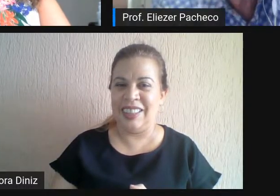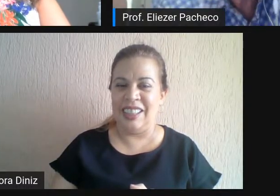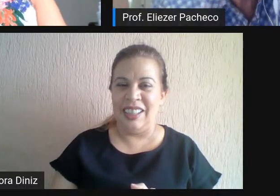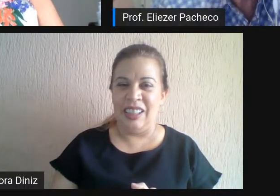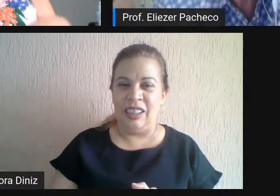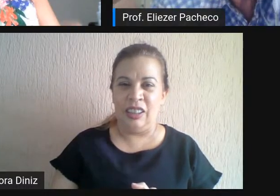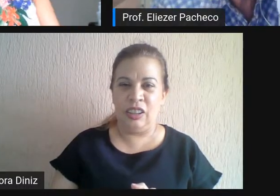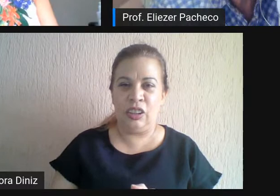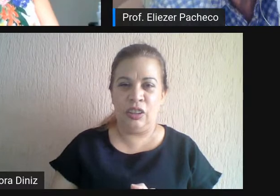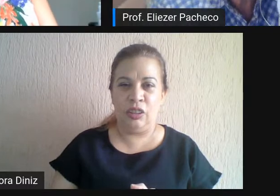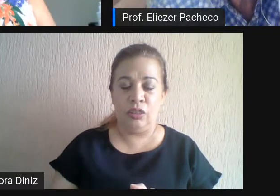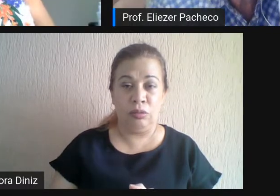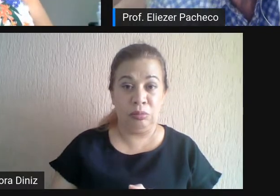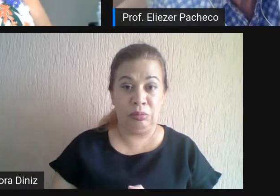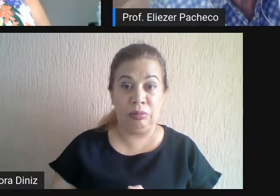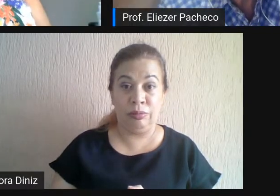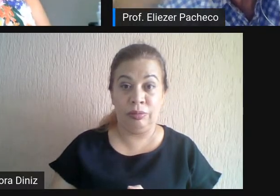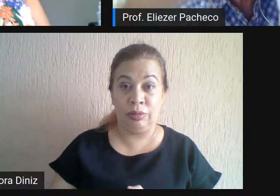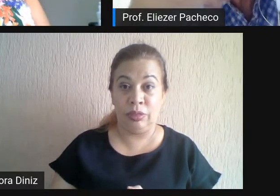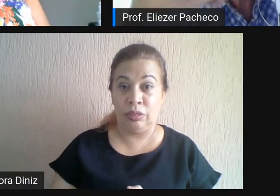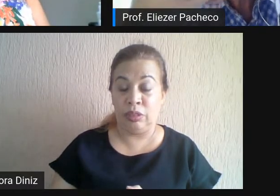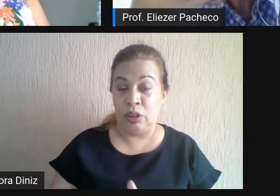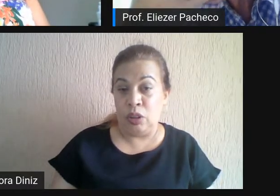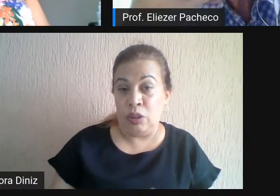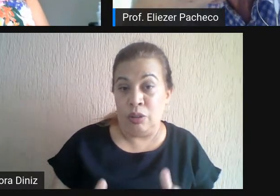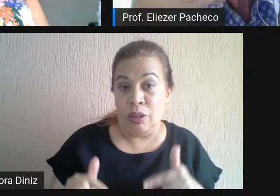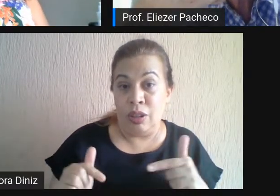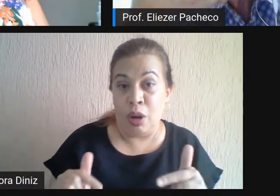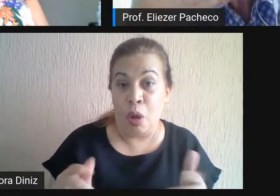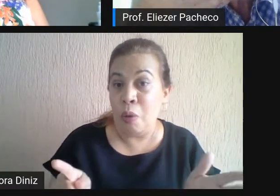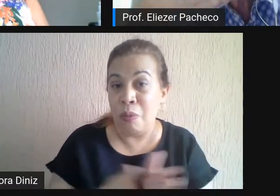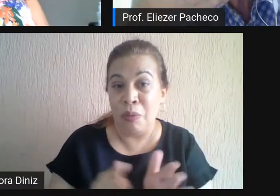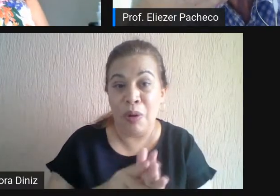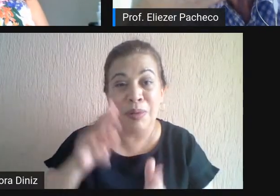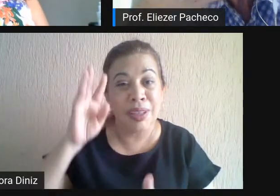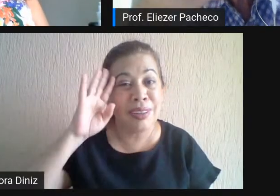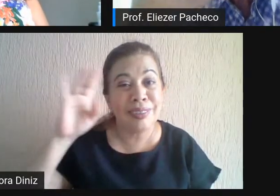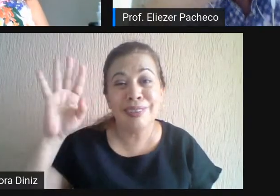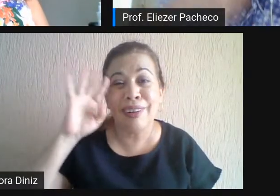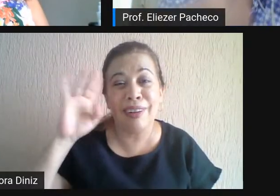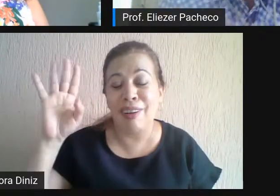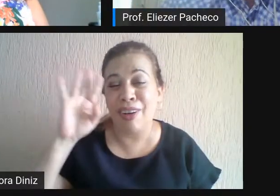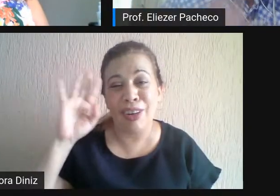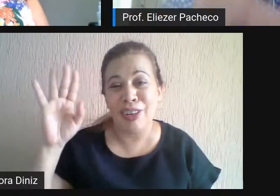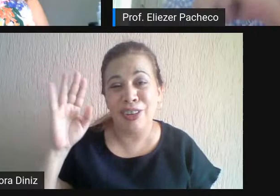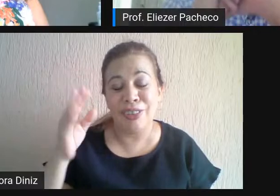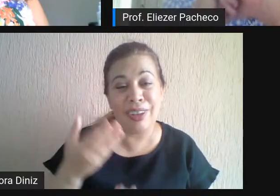é uma resistência ideológica, no fundo. Né?